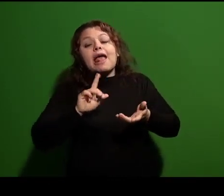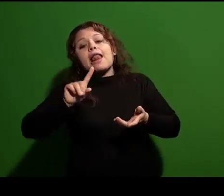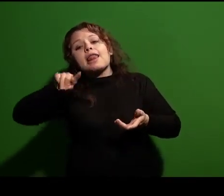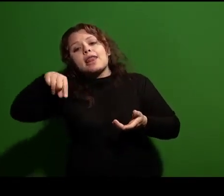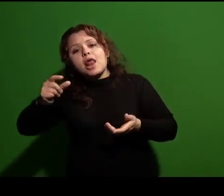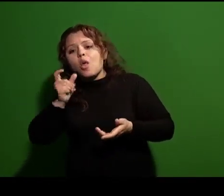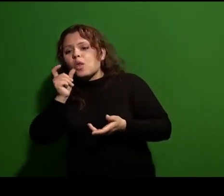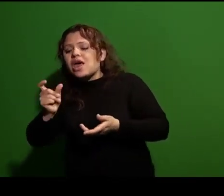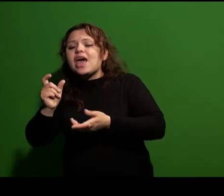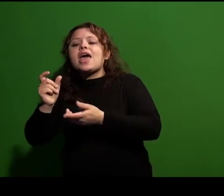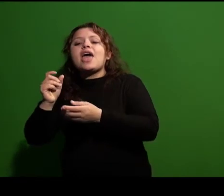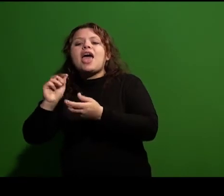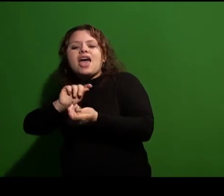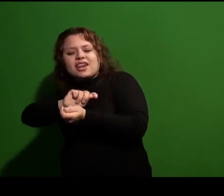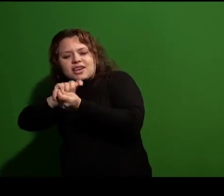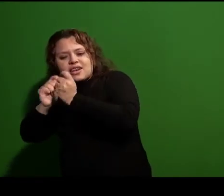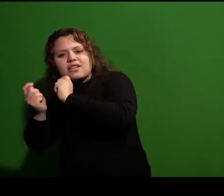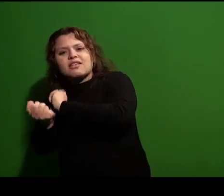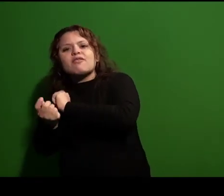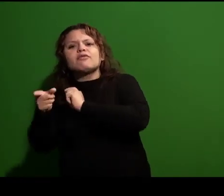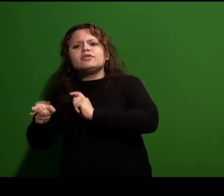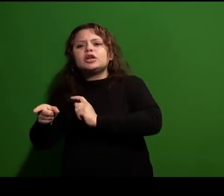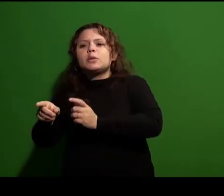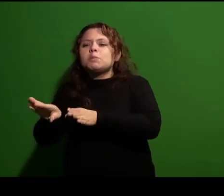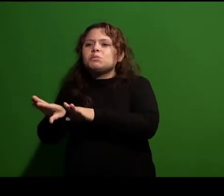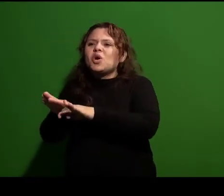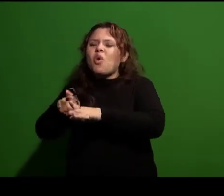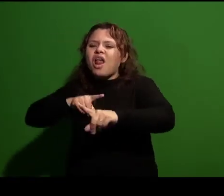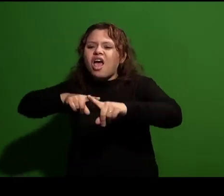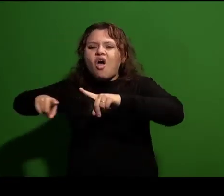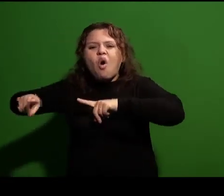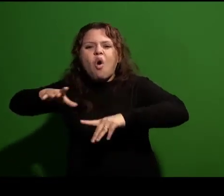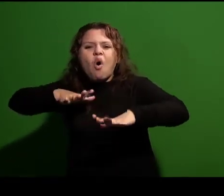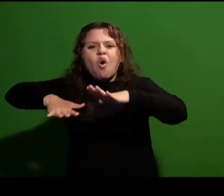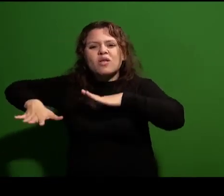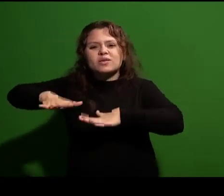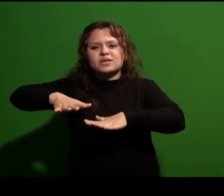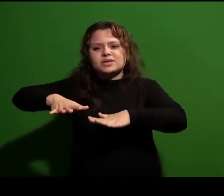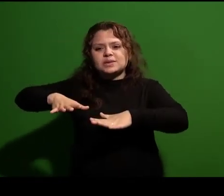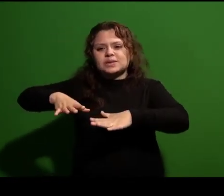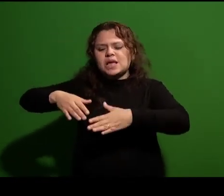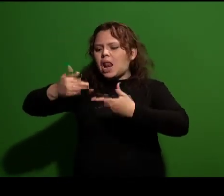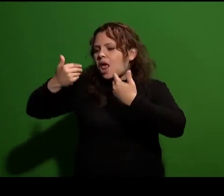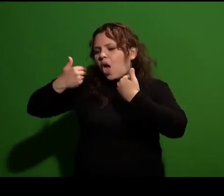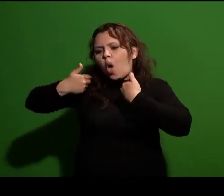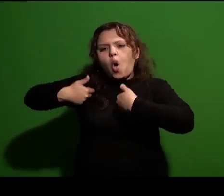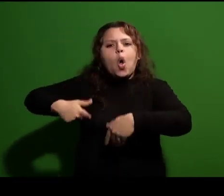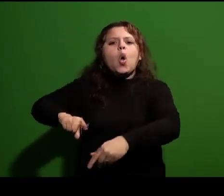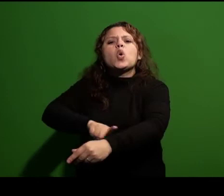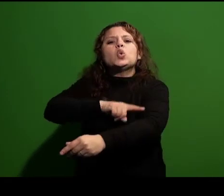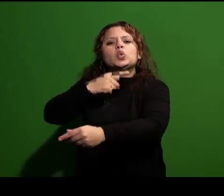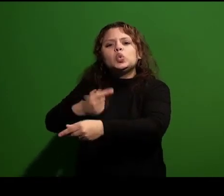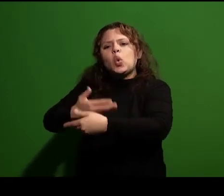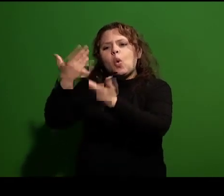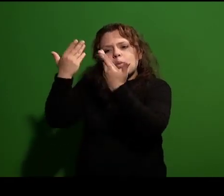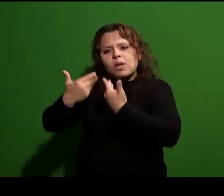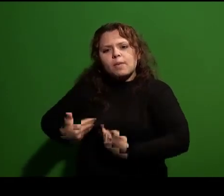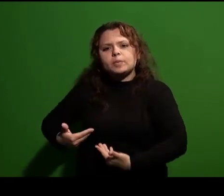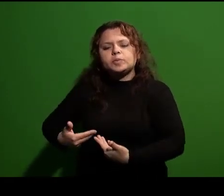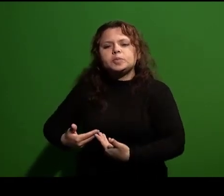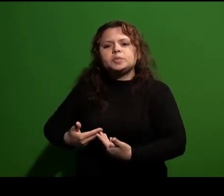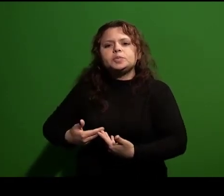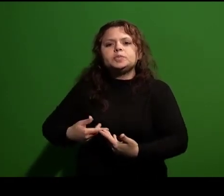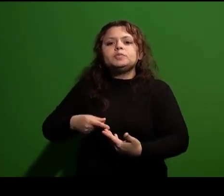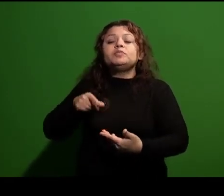una reorganización, un cambio en las ideas y las teorías, los hábitos y las prácticas. La reforma